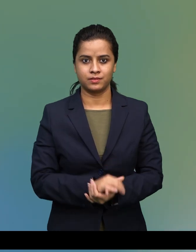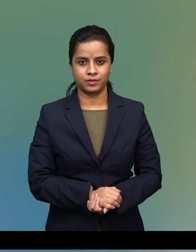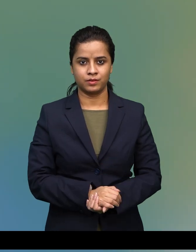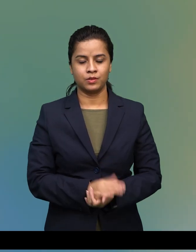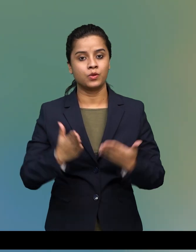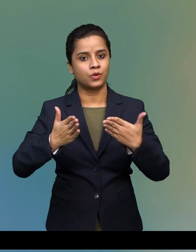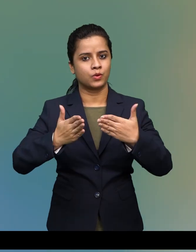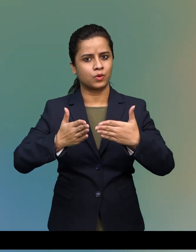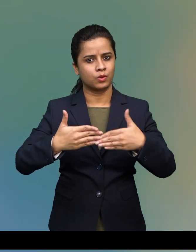ಮುಚ್ಚಿದ ಪ್ರಕಾರ.